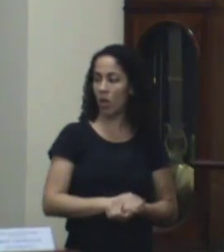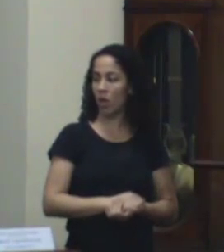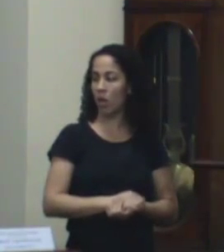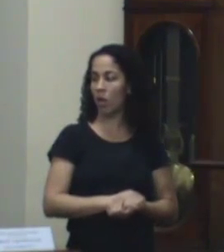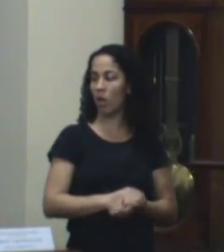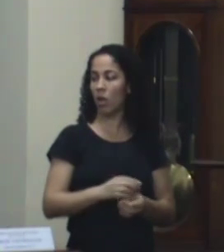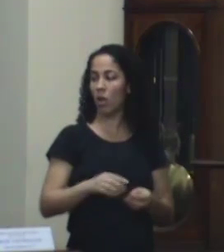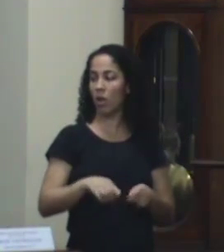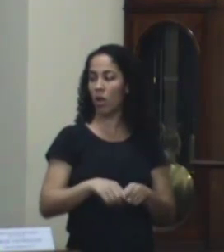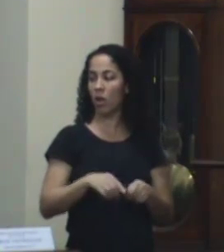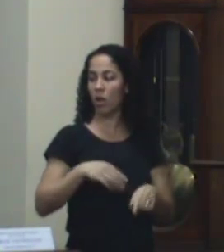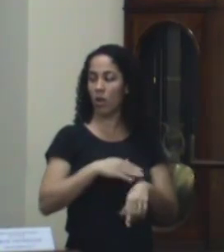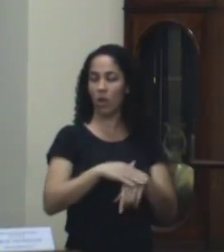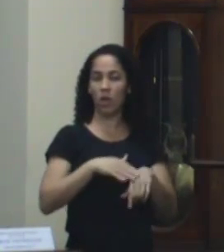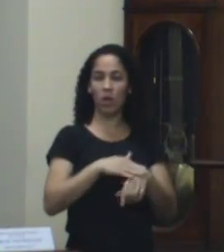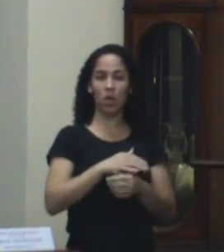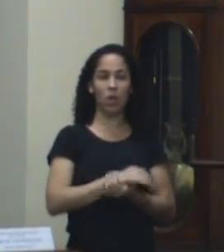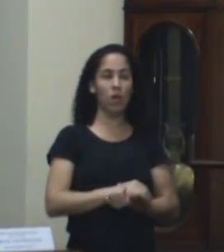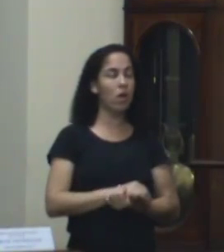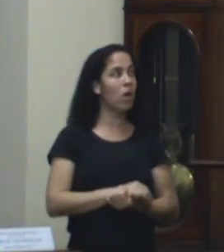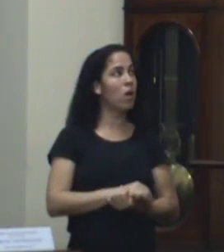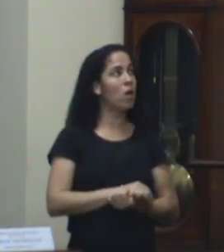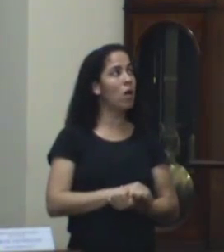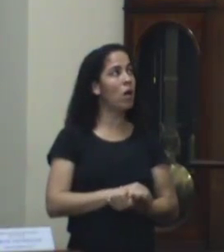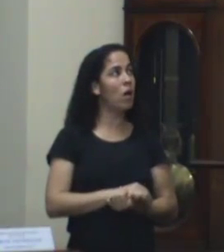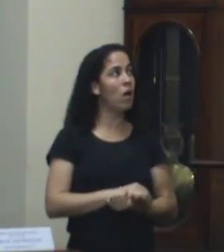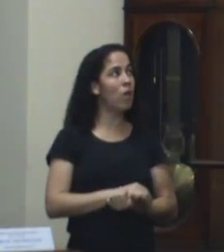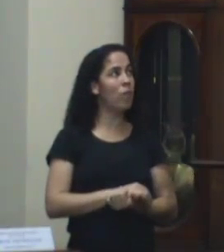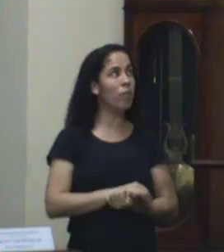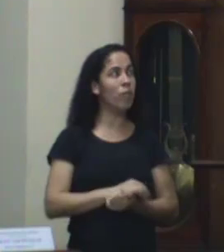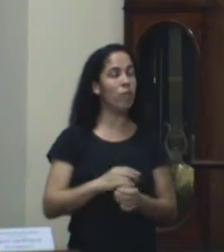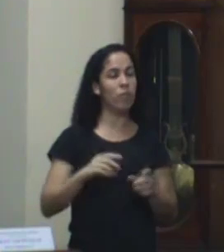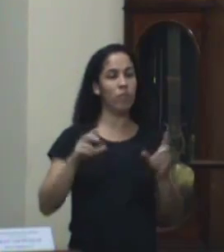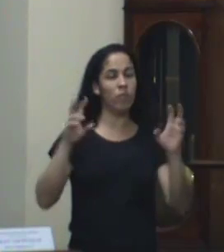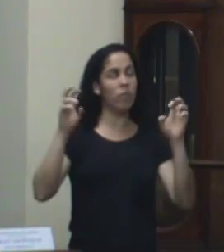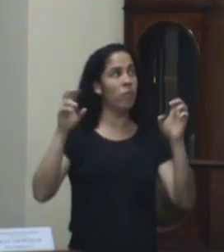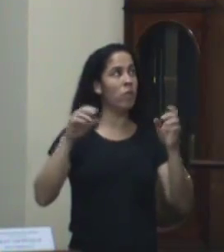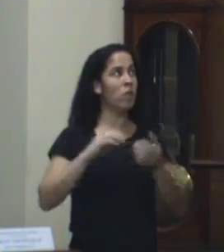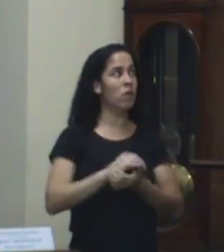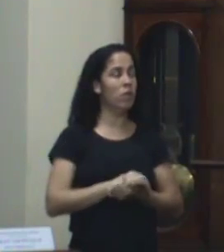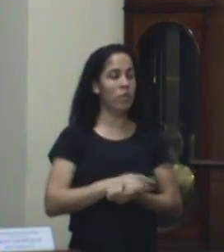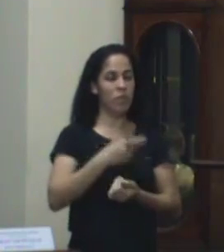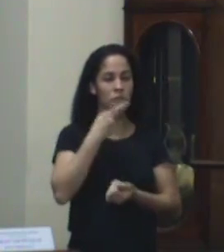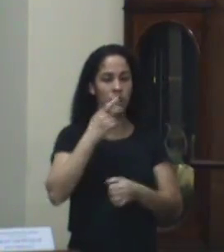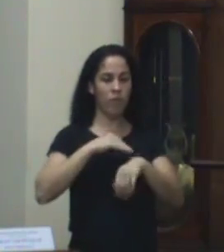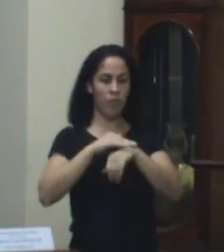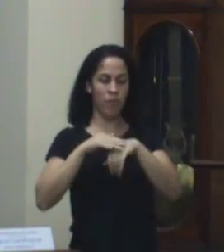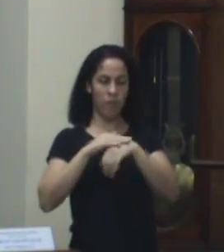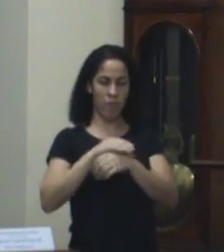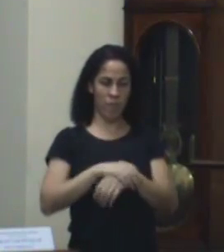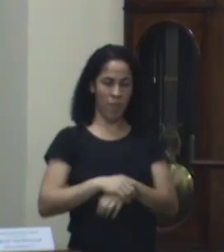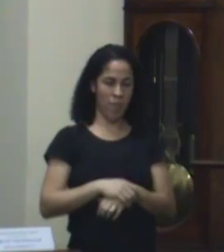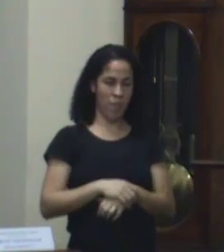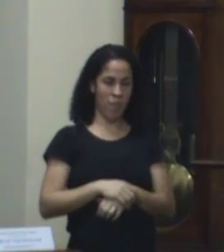Eu vinha conversando e a gente falou um termo até meio chulo, mas que te faz entender,